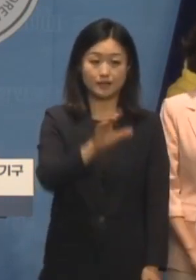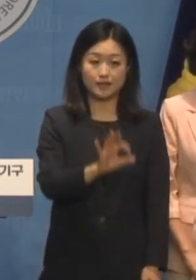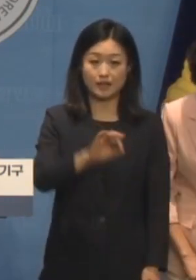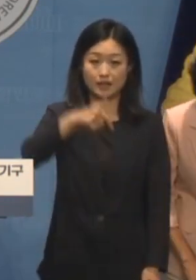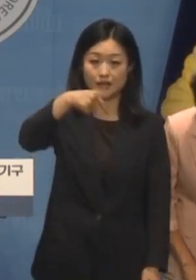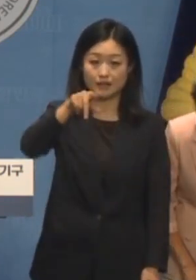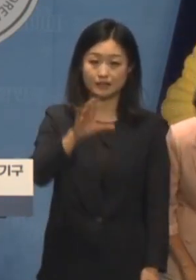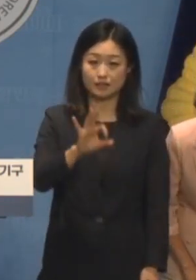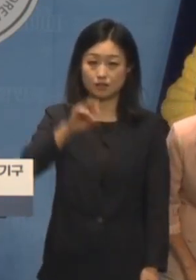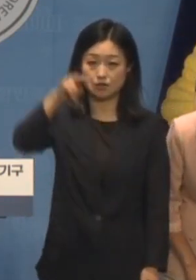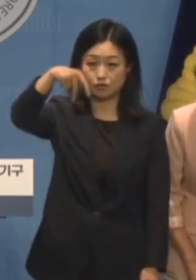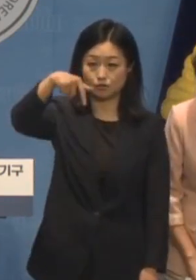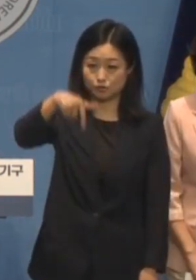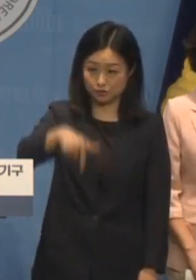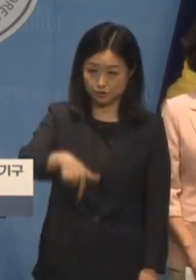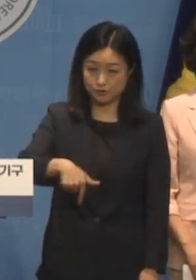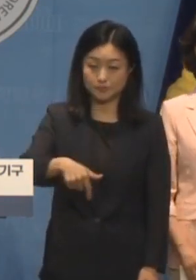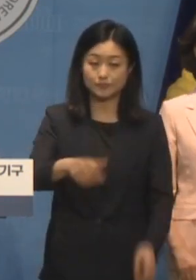님이십니다